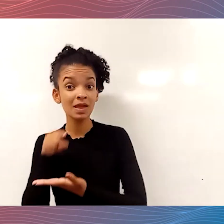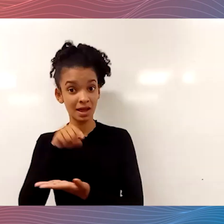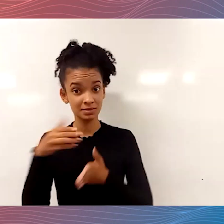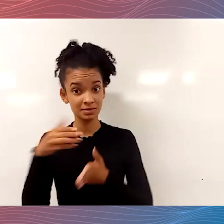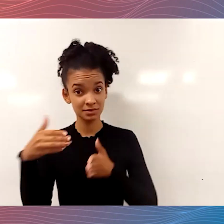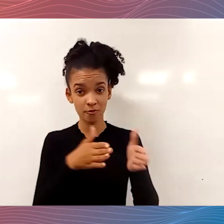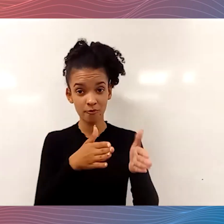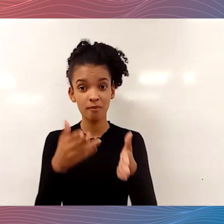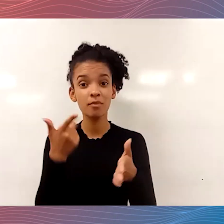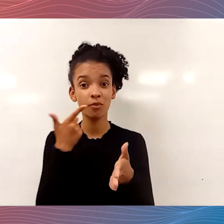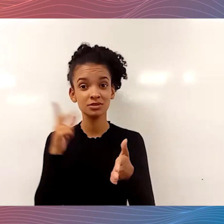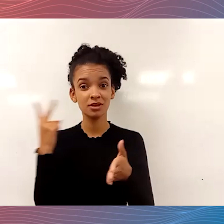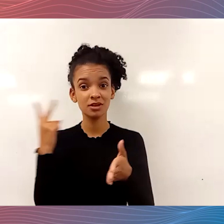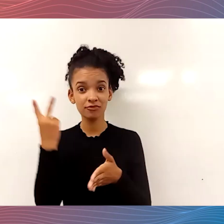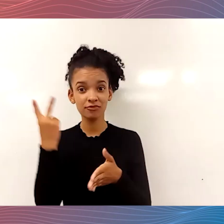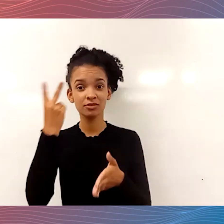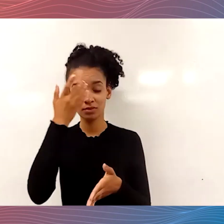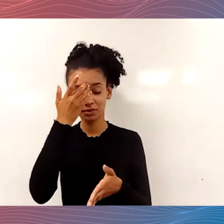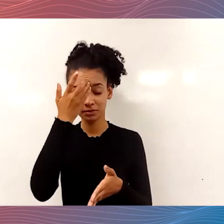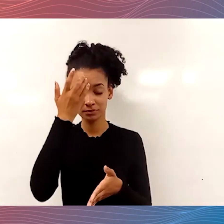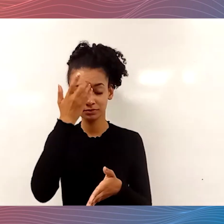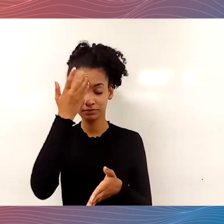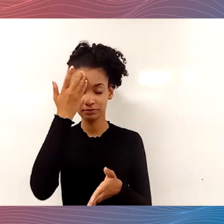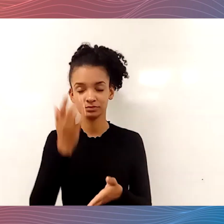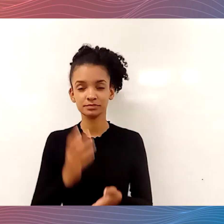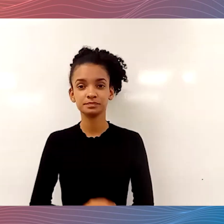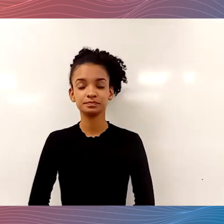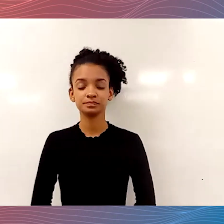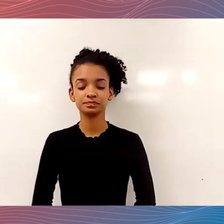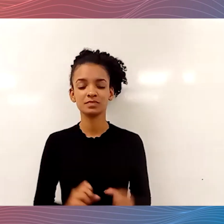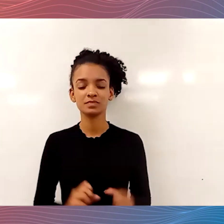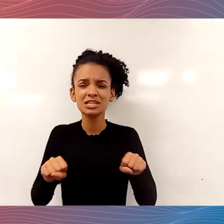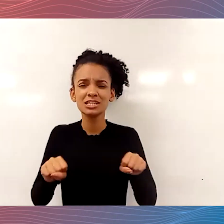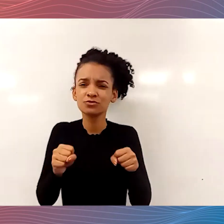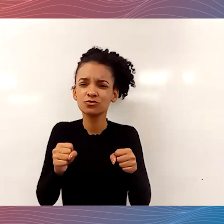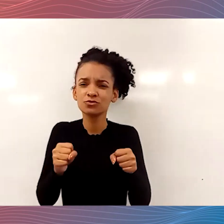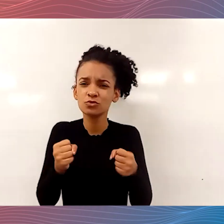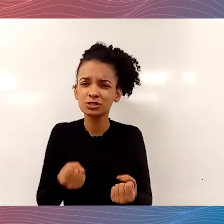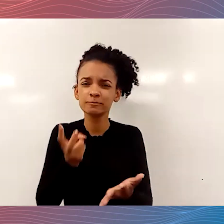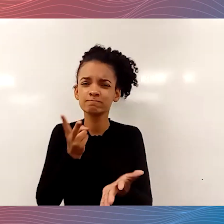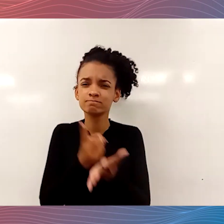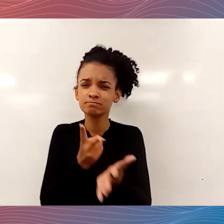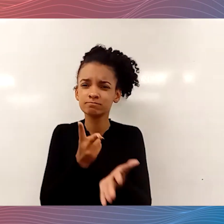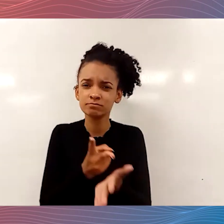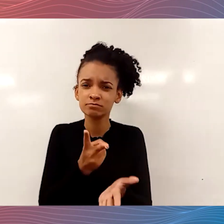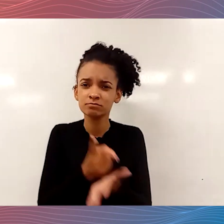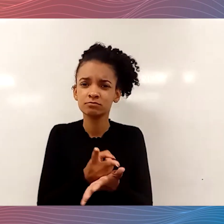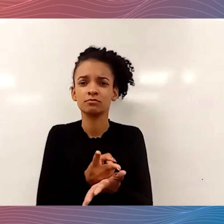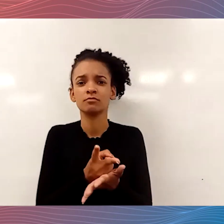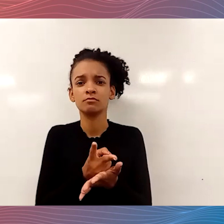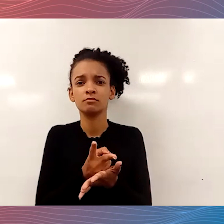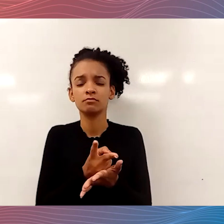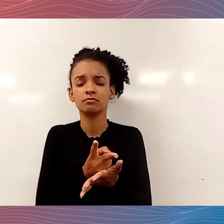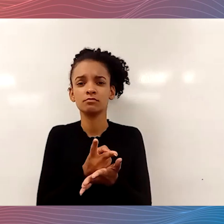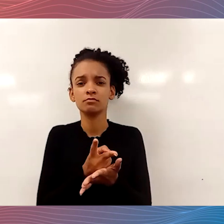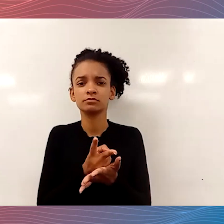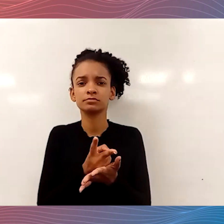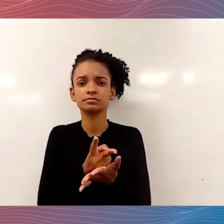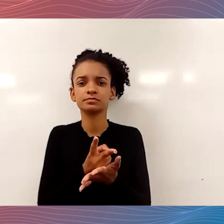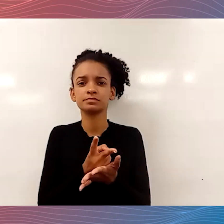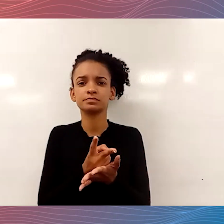né? Esforçando-vos diligentemente por preservar a unidade do Espírito no vínculo da